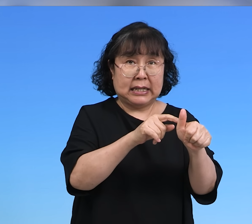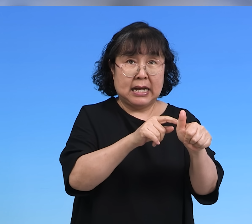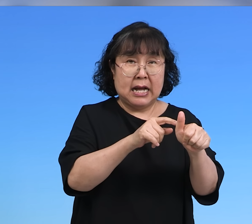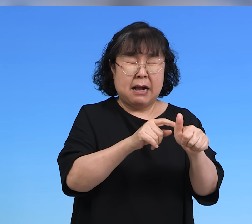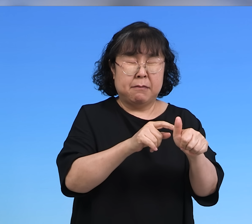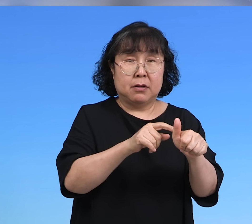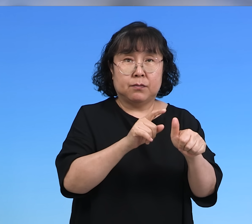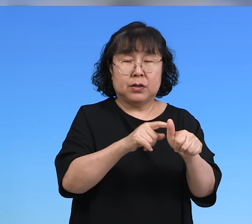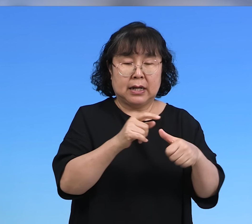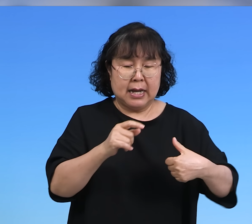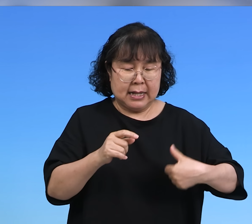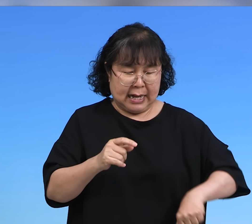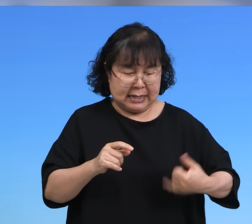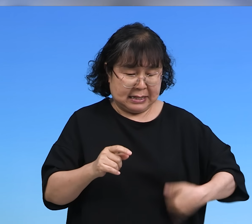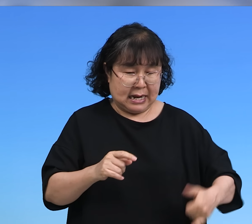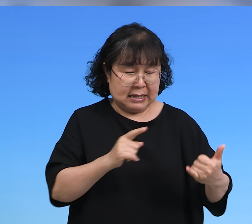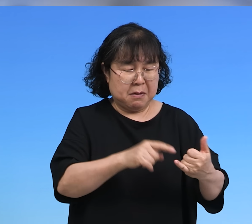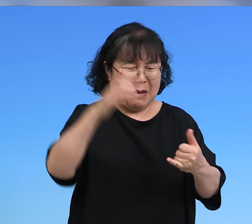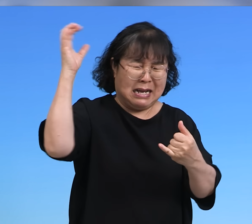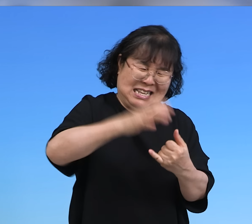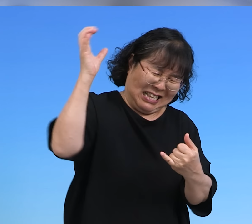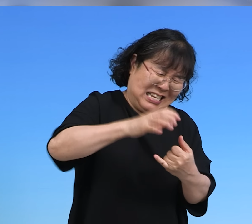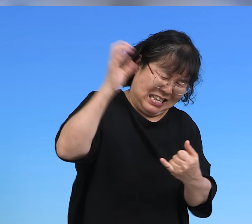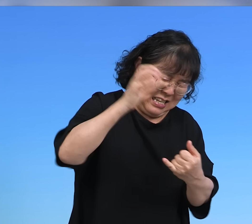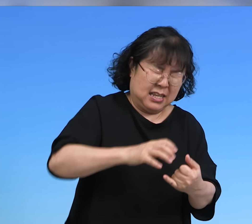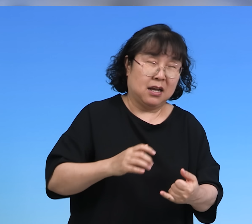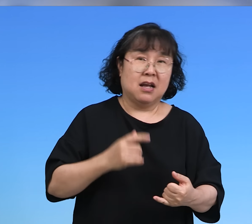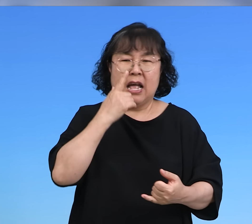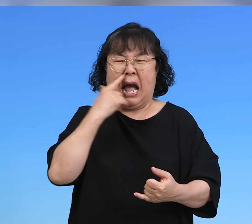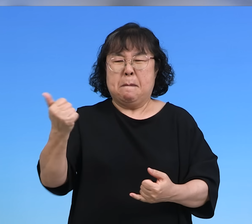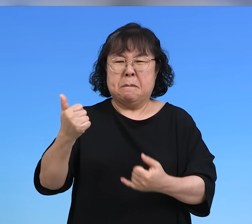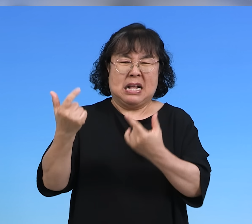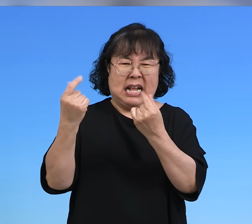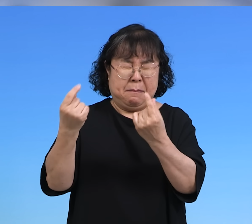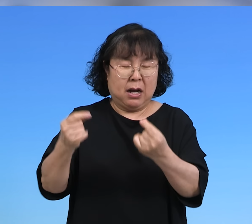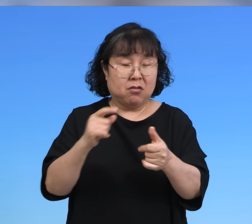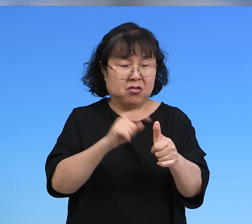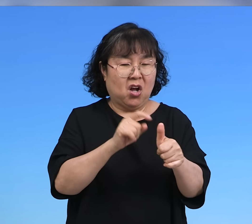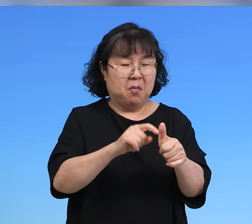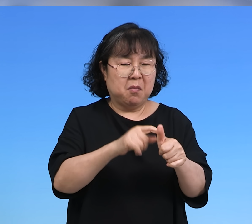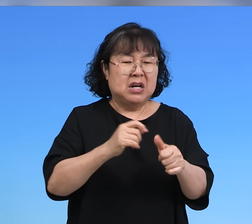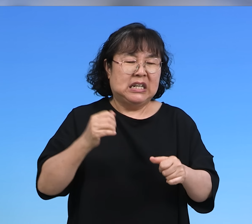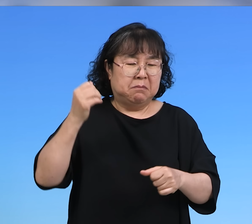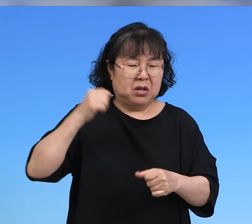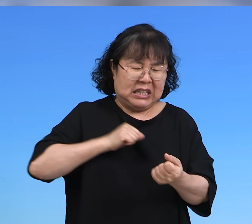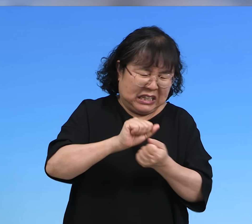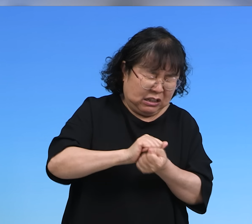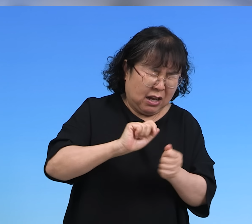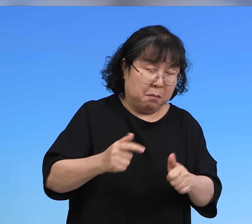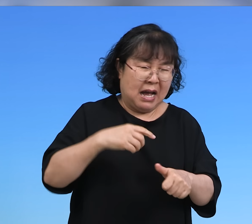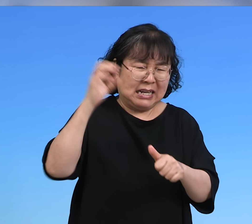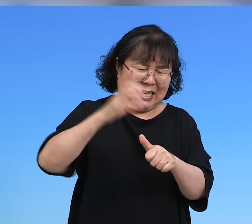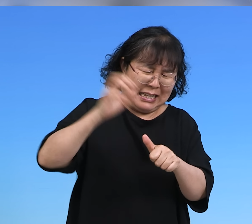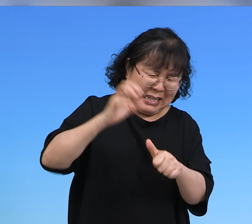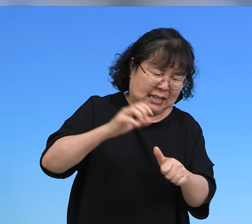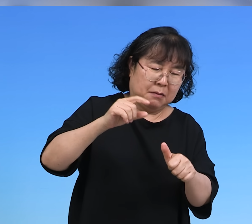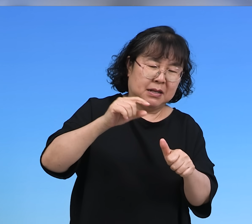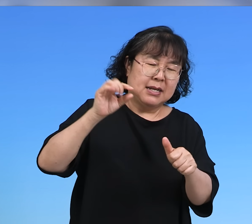눈에 띄어요. 그러면 막 이제 막 들이퍼부어요. 이게 지혜비 닮아가지고 막 그러면서 네가 도대체 뭐 씻지도 안 하고 뭐 안 하고